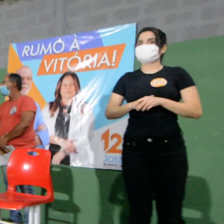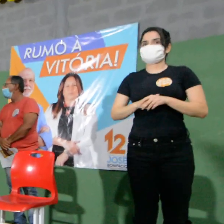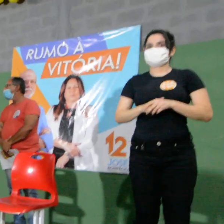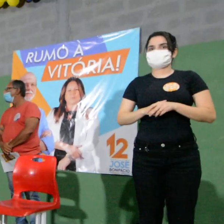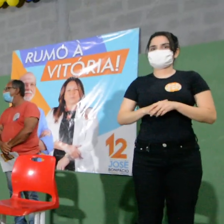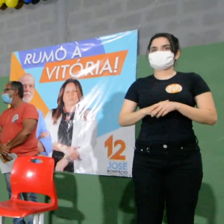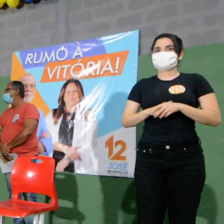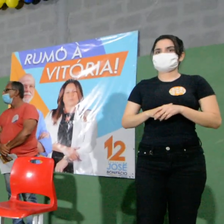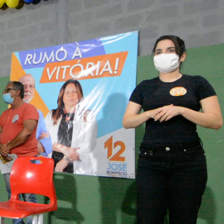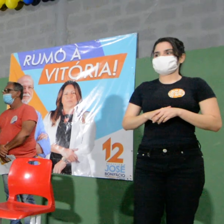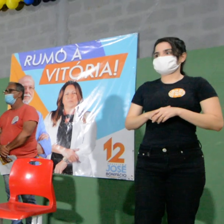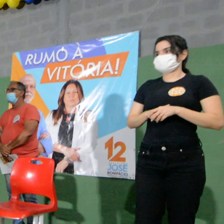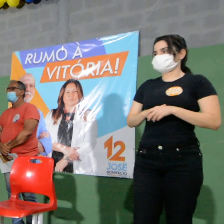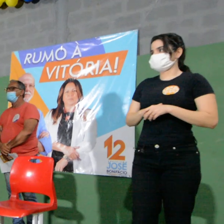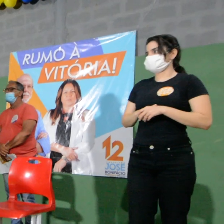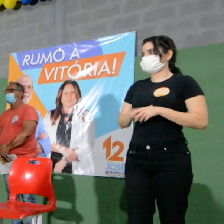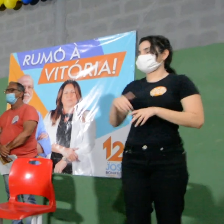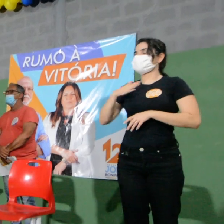Eu